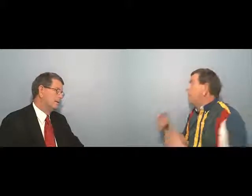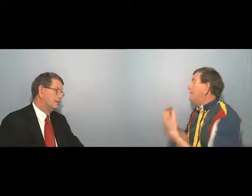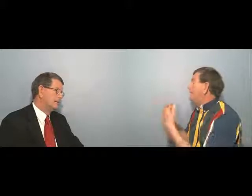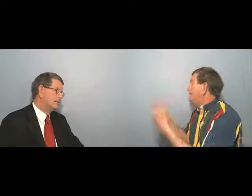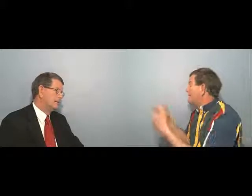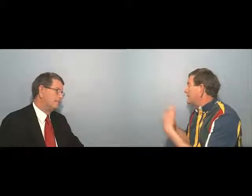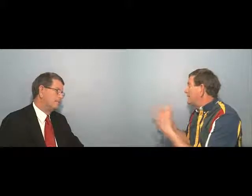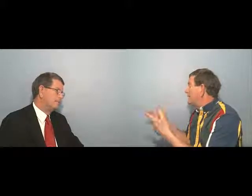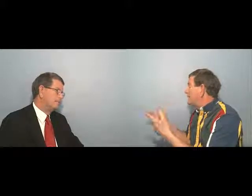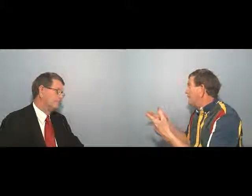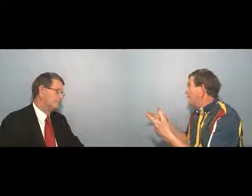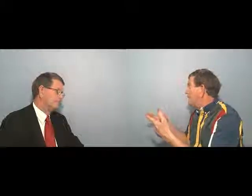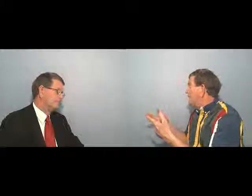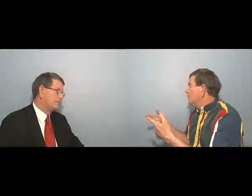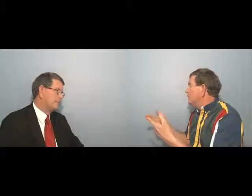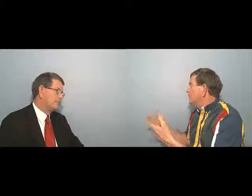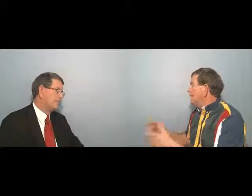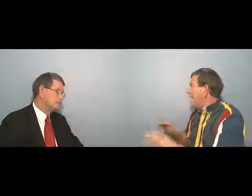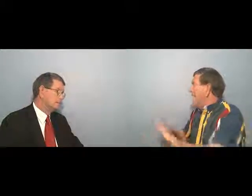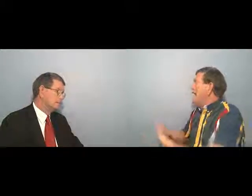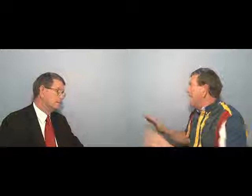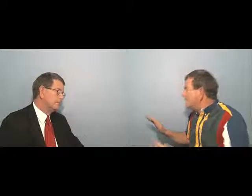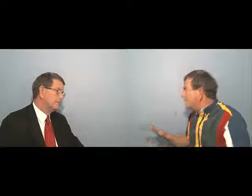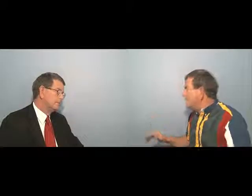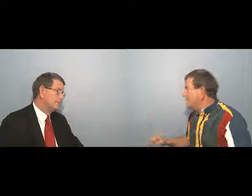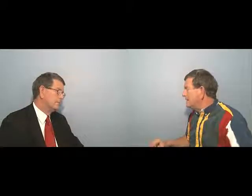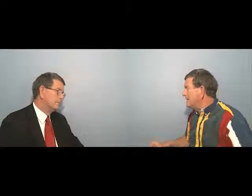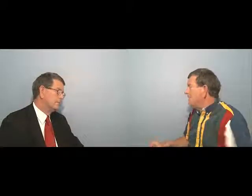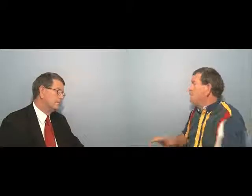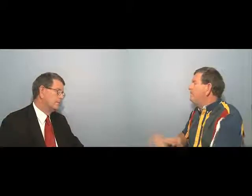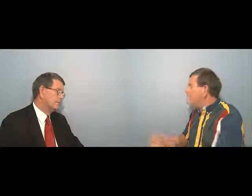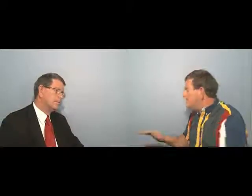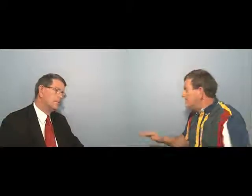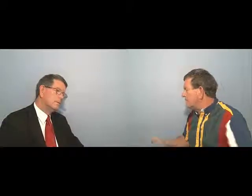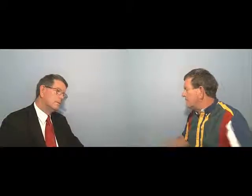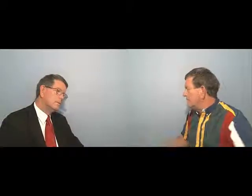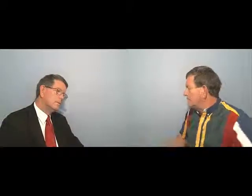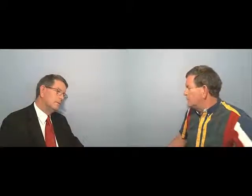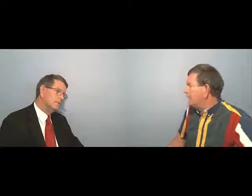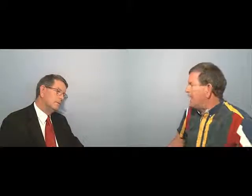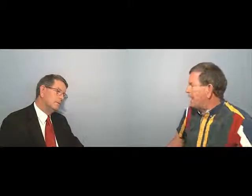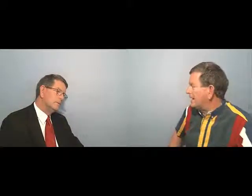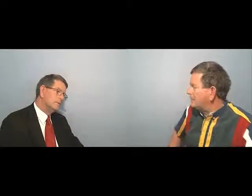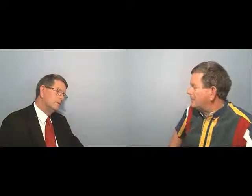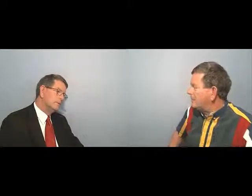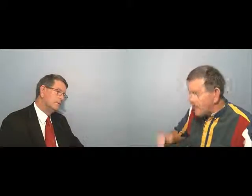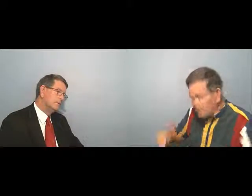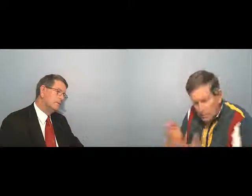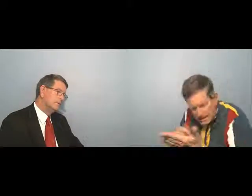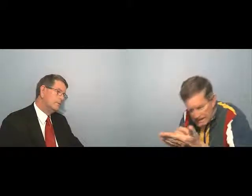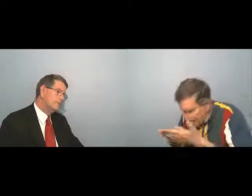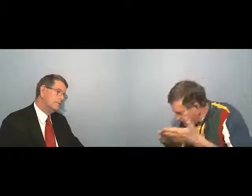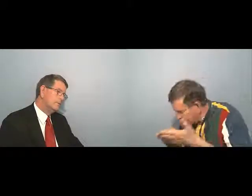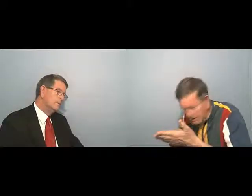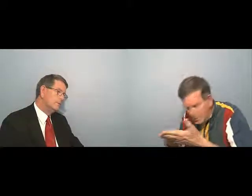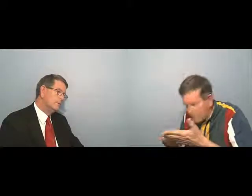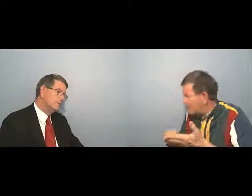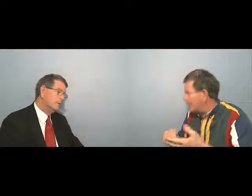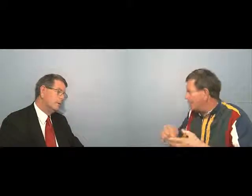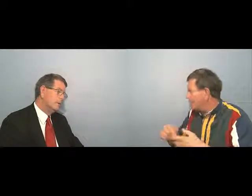parler avec ta femme. Tu pourrais arrêter, finir, tu pourrais arrêter de lire tous ces livres et ces bouquins